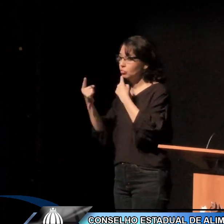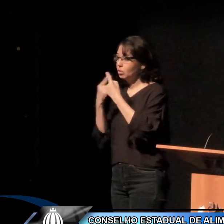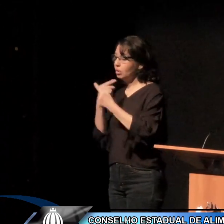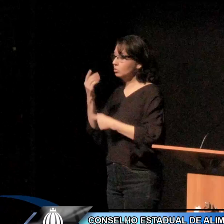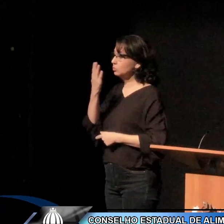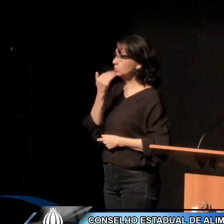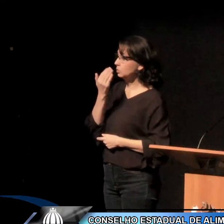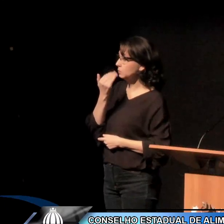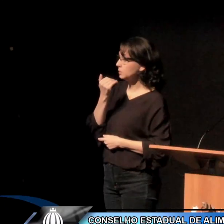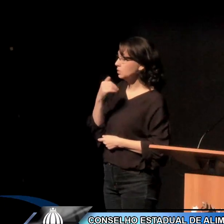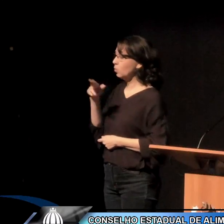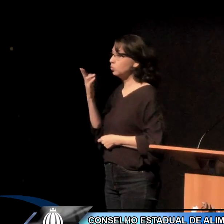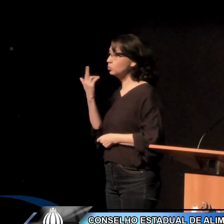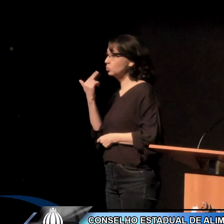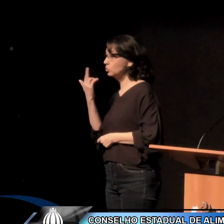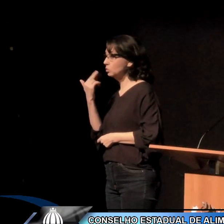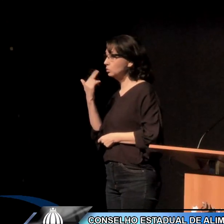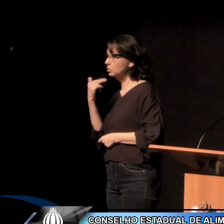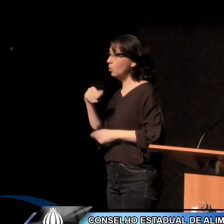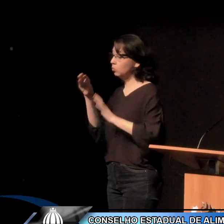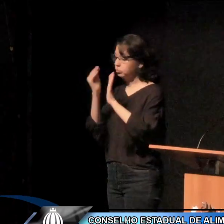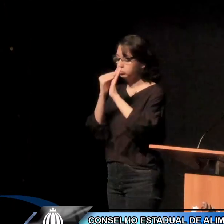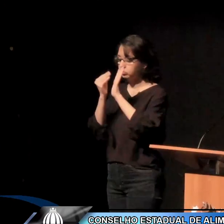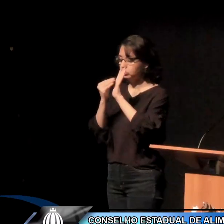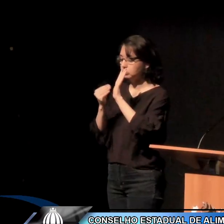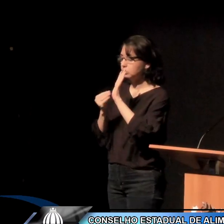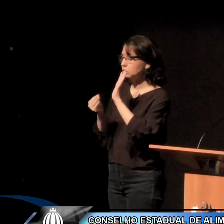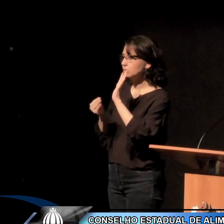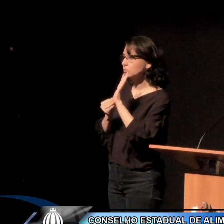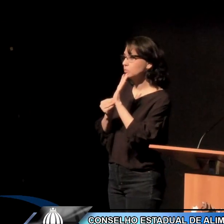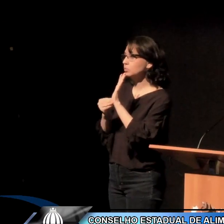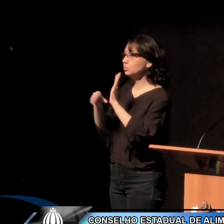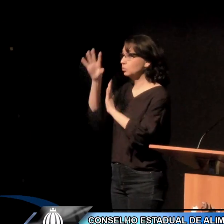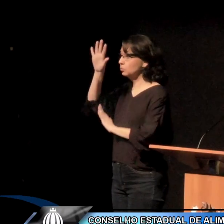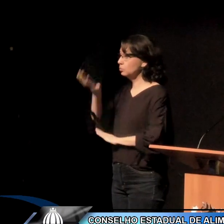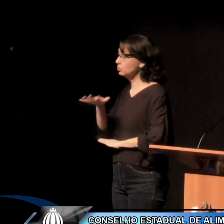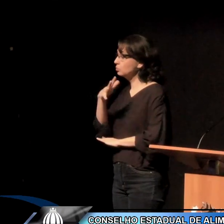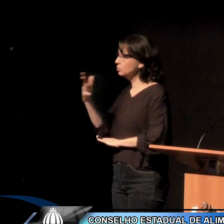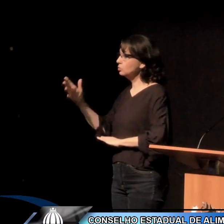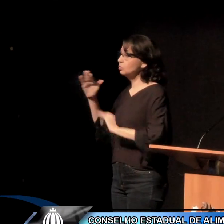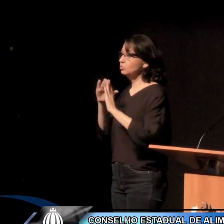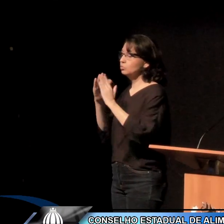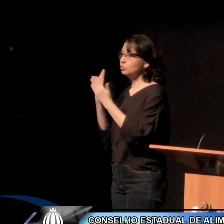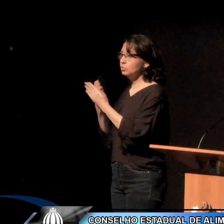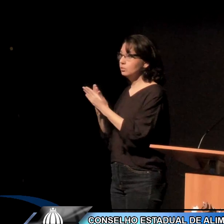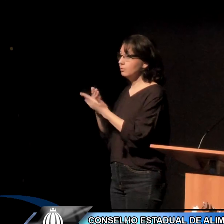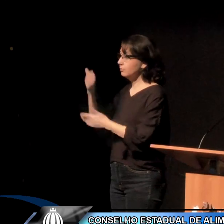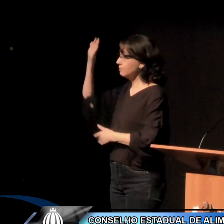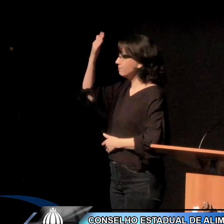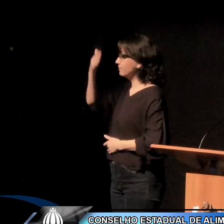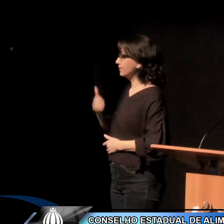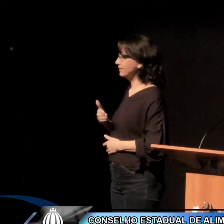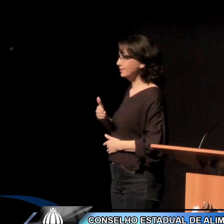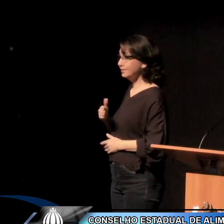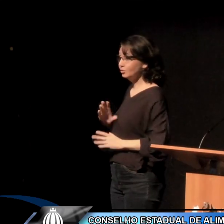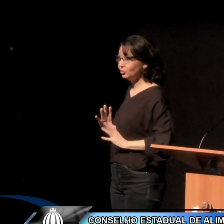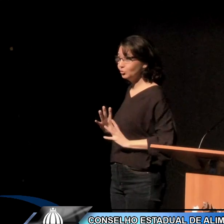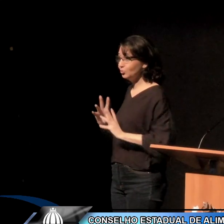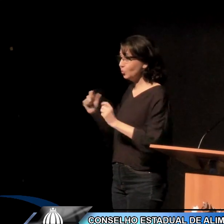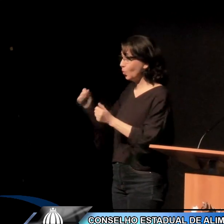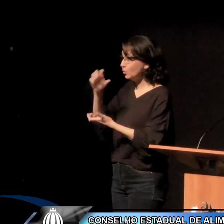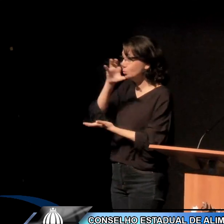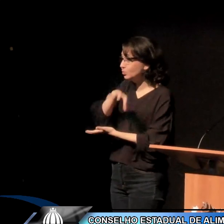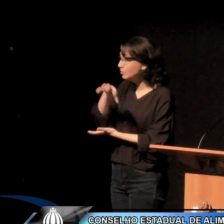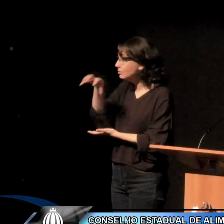e Nutrição e o conteúdo do currículo escolar ele está em todos os segmentos desde lá da educação